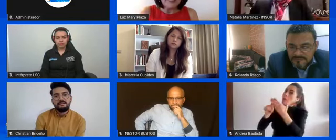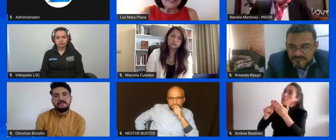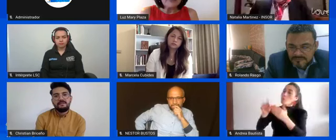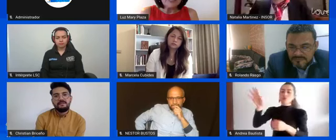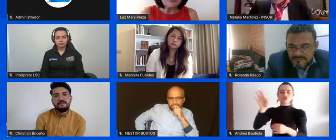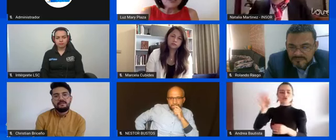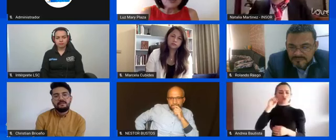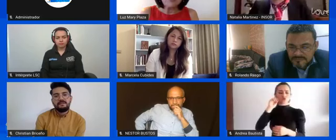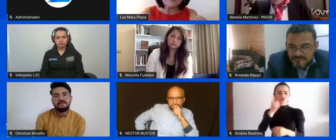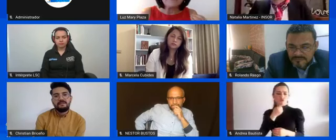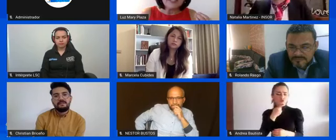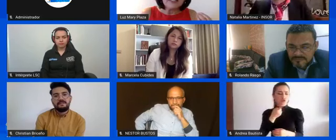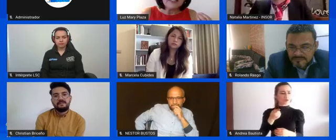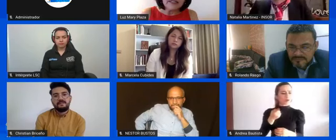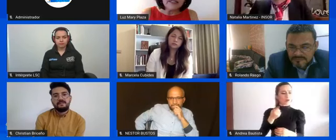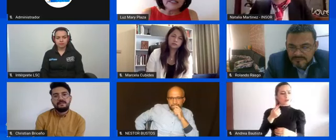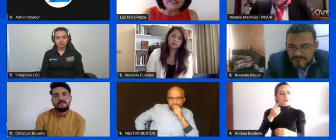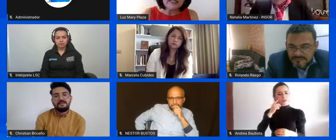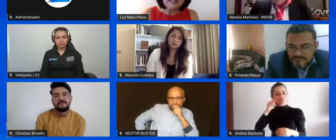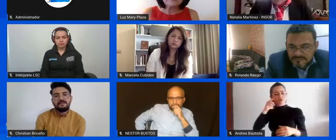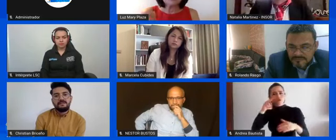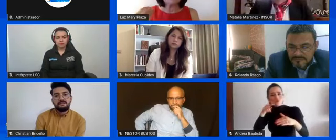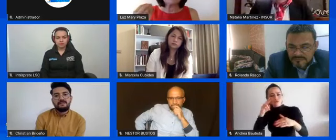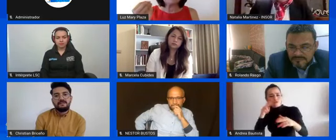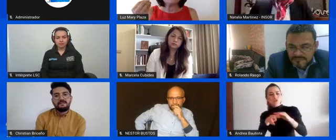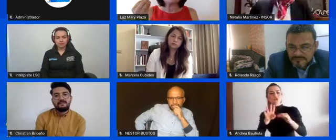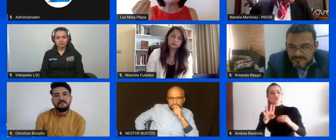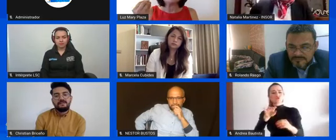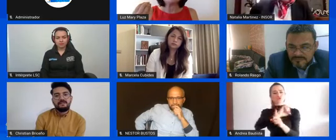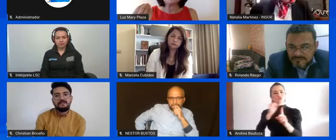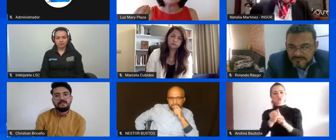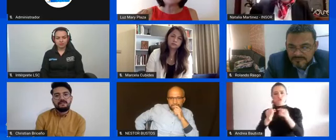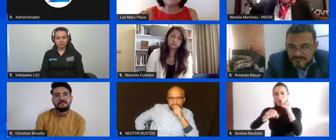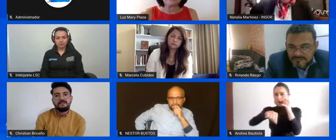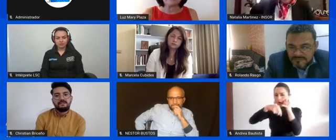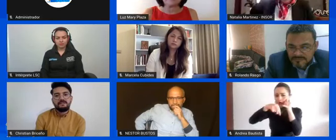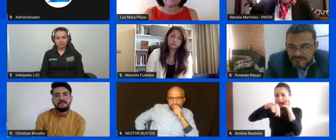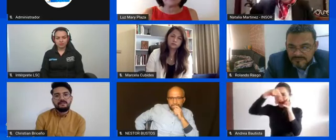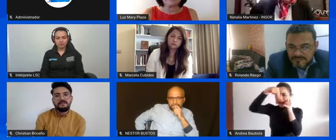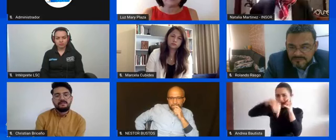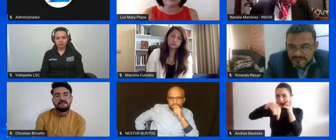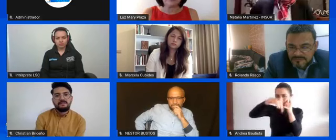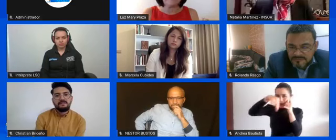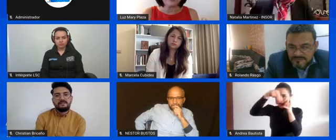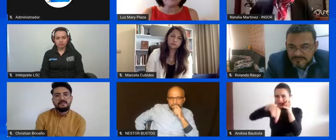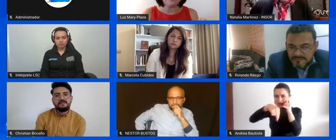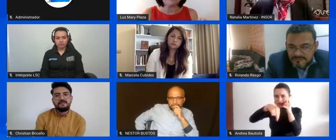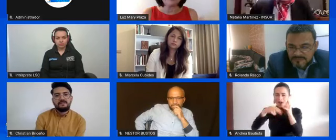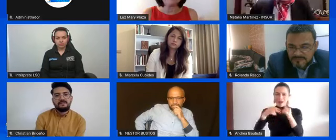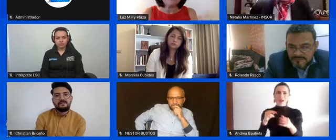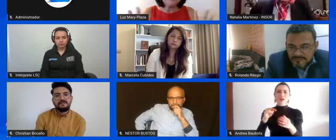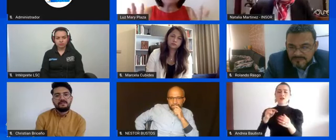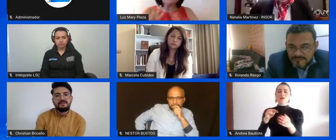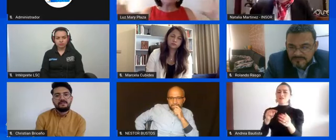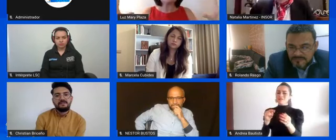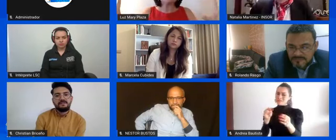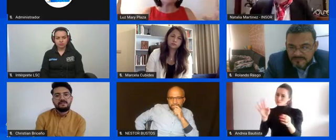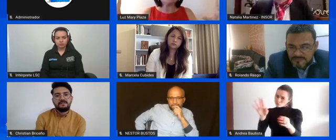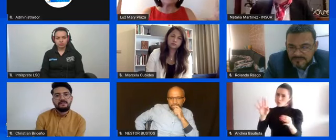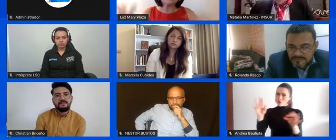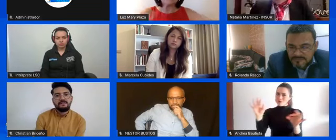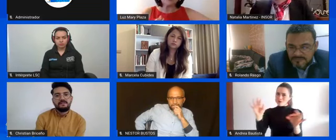no veíamos al sordo como deficiente, sino como una diferencia, ¿sí? Que tiene una diferencia en comunicación. Entonces,